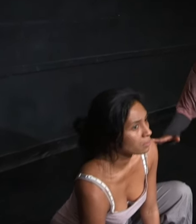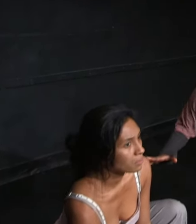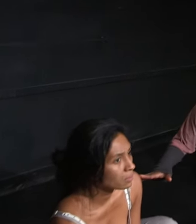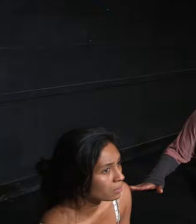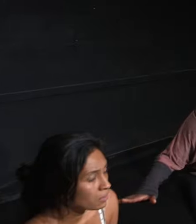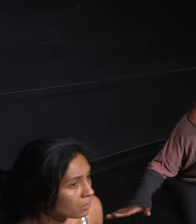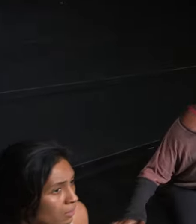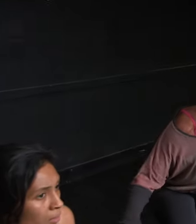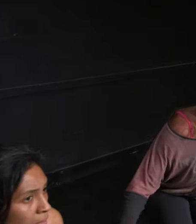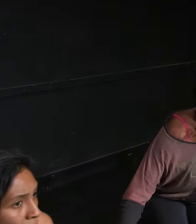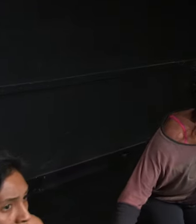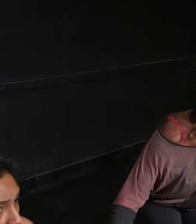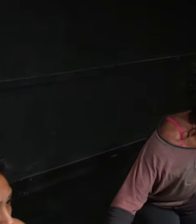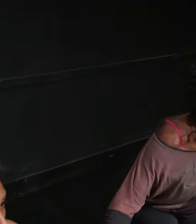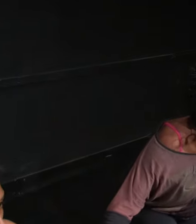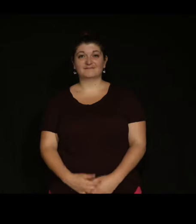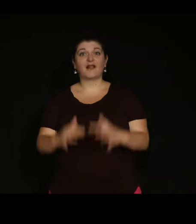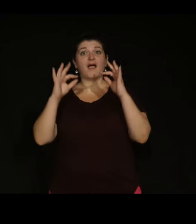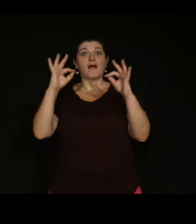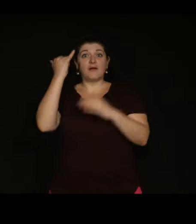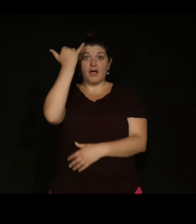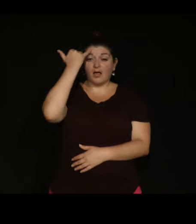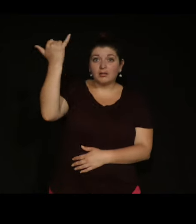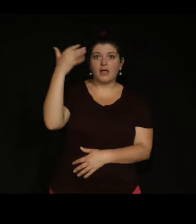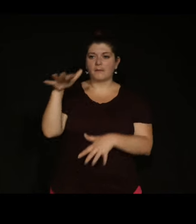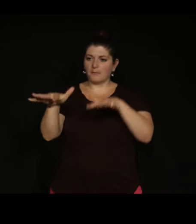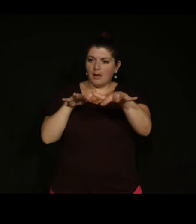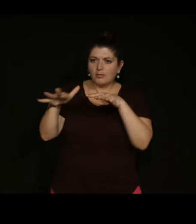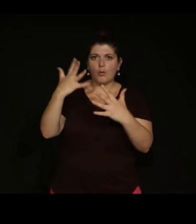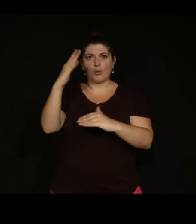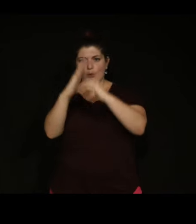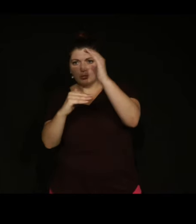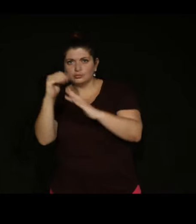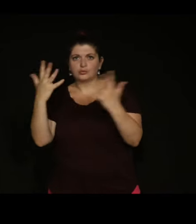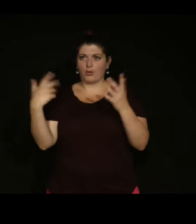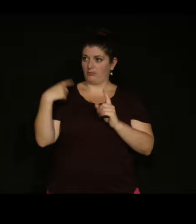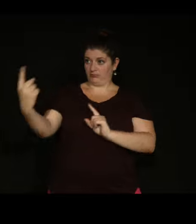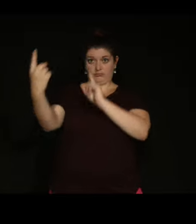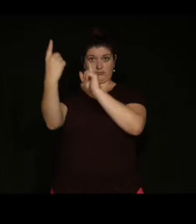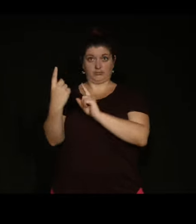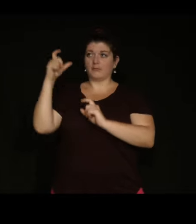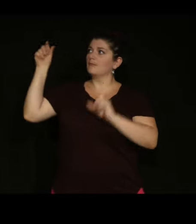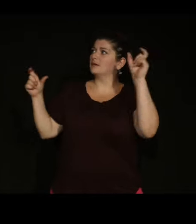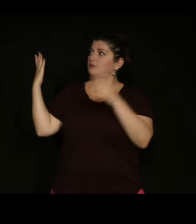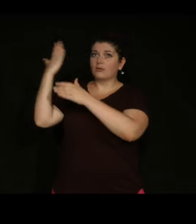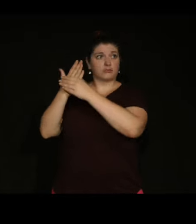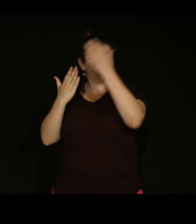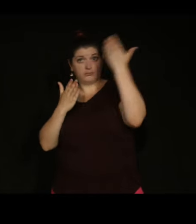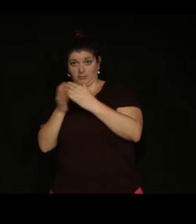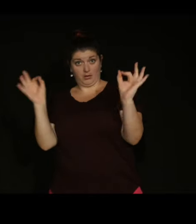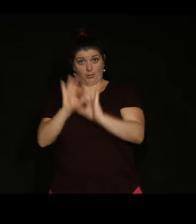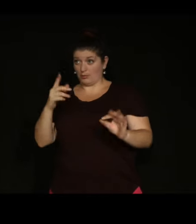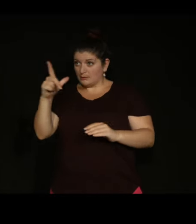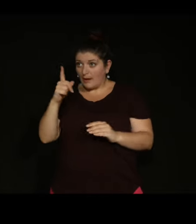Là, on est vraiment en discussion corporelle pour les idées, la méthode,